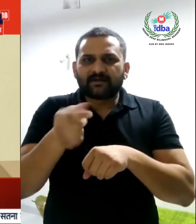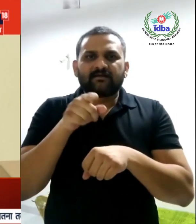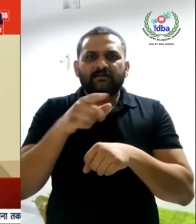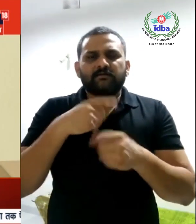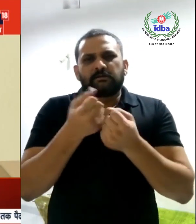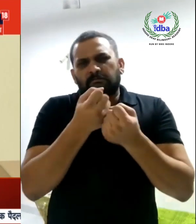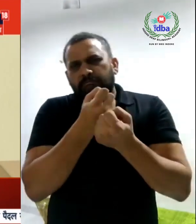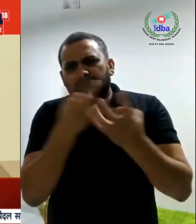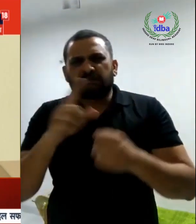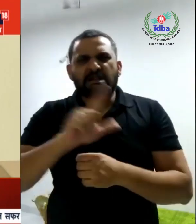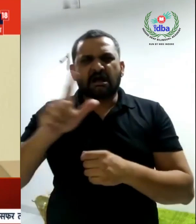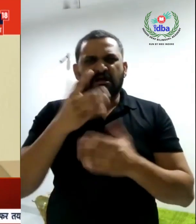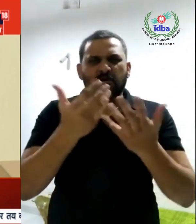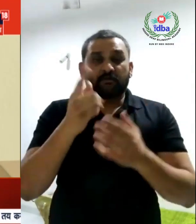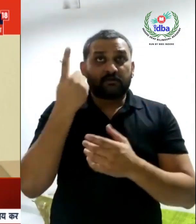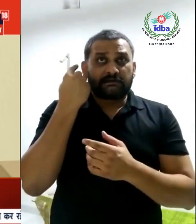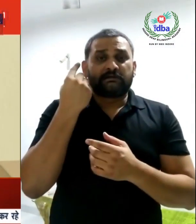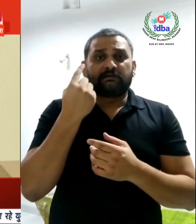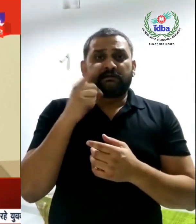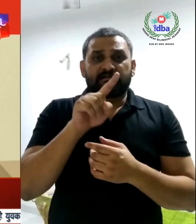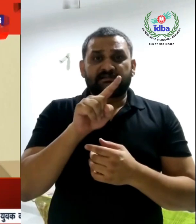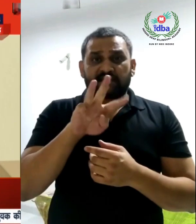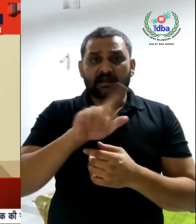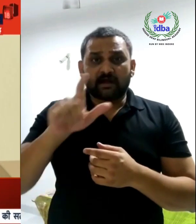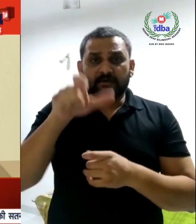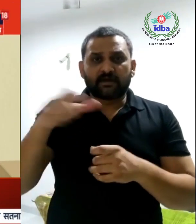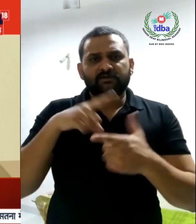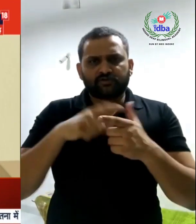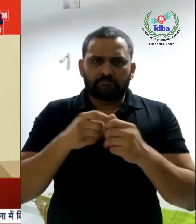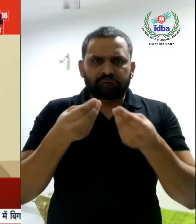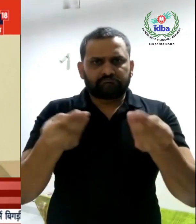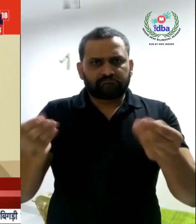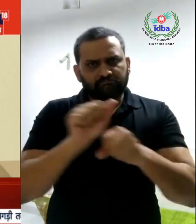हम लाखों मजदूरों को, लगभग कल 13 लाख मजदूरों को हमने रोजगार दिया था।